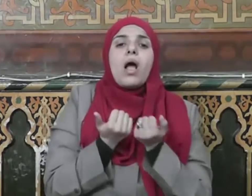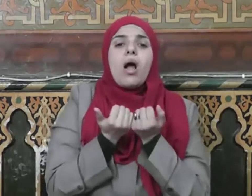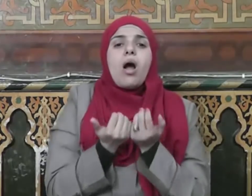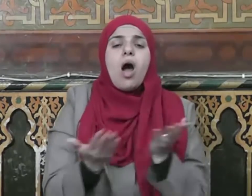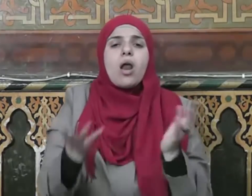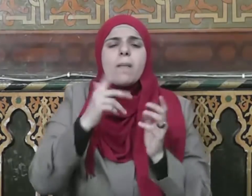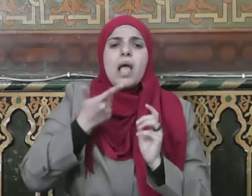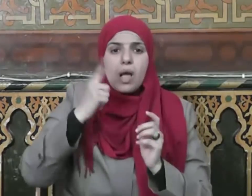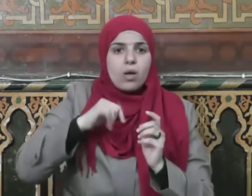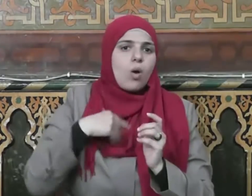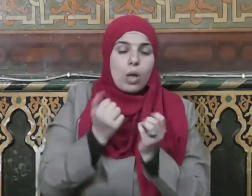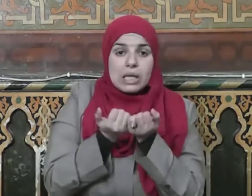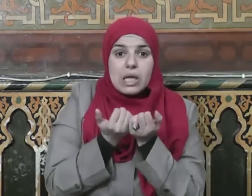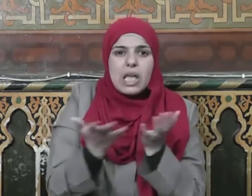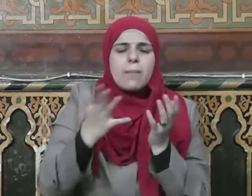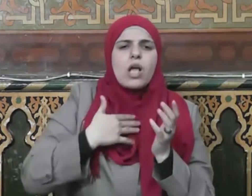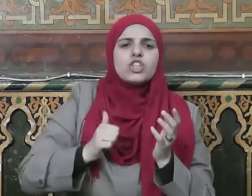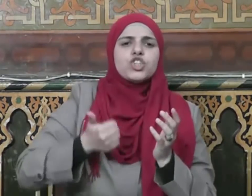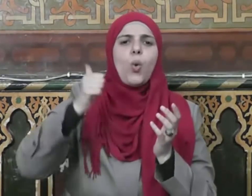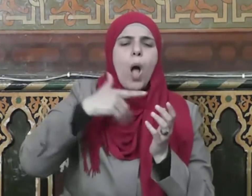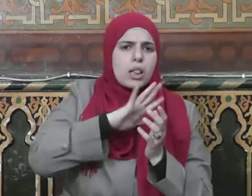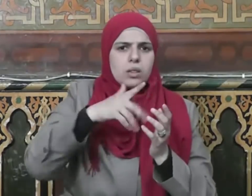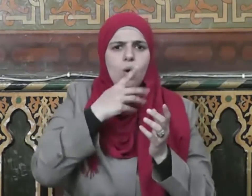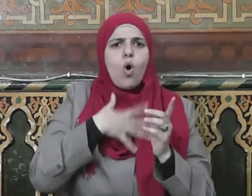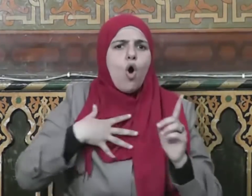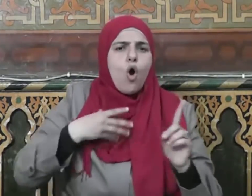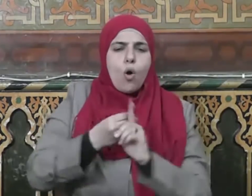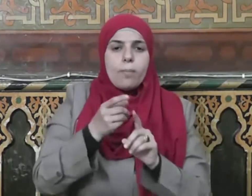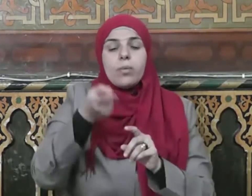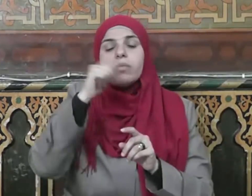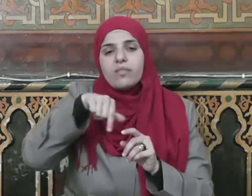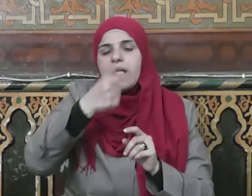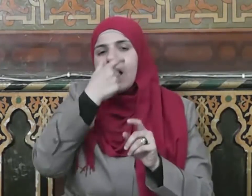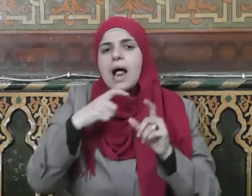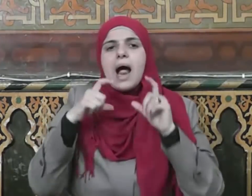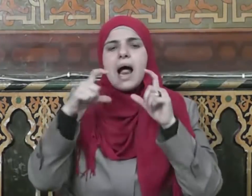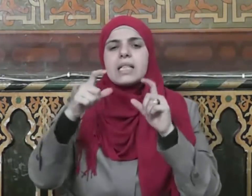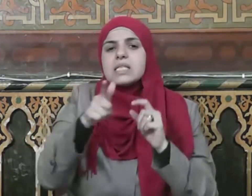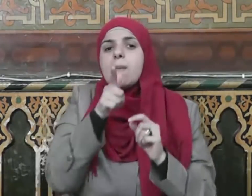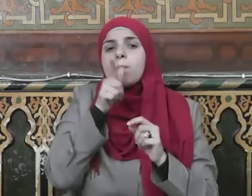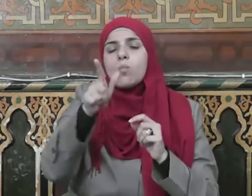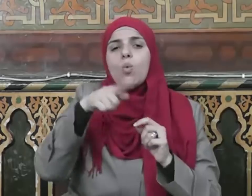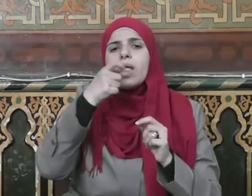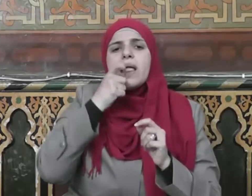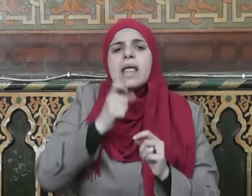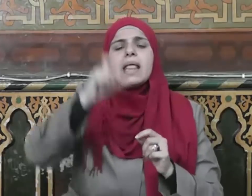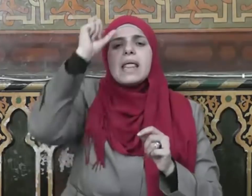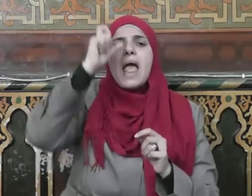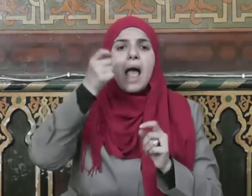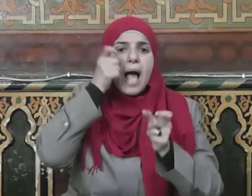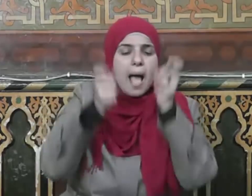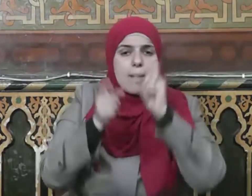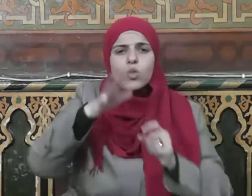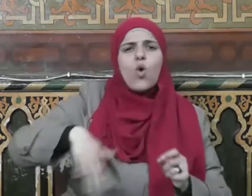جواد يحب الجود. وفي الحديث القدسي: يا عبادي كلكم ضال إلا من